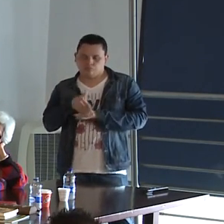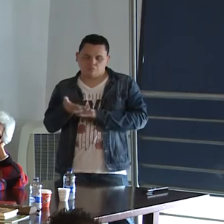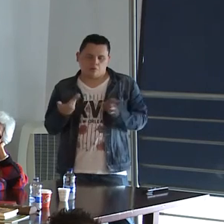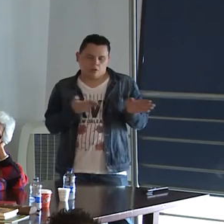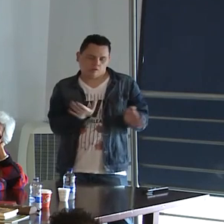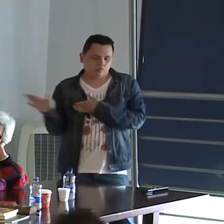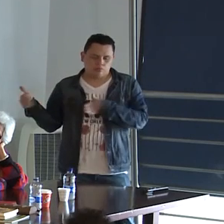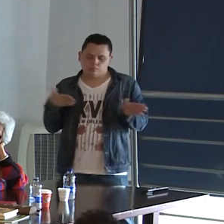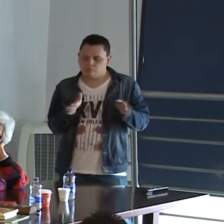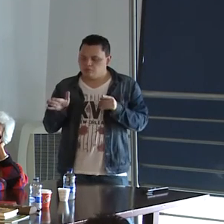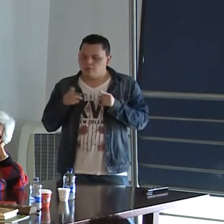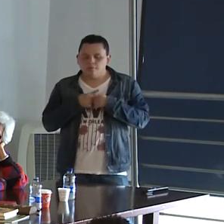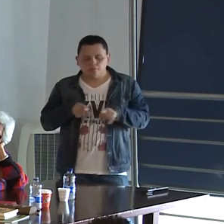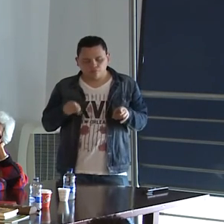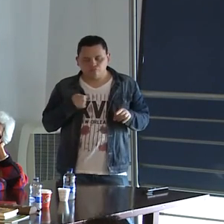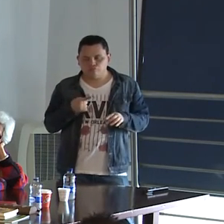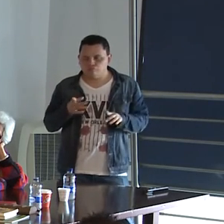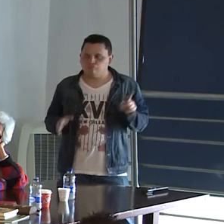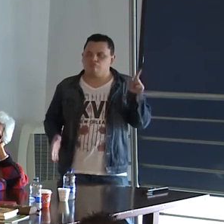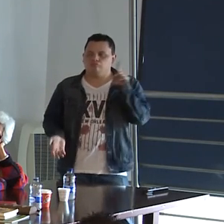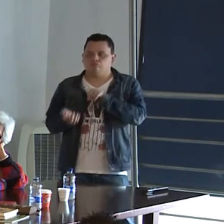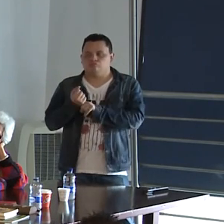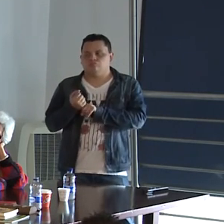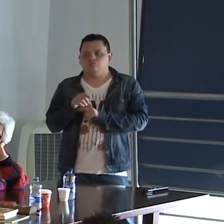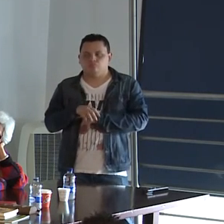desvirtuaron, pero nosotros logramos